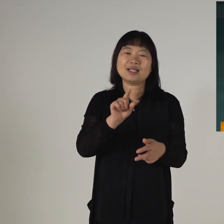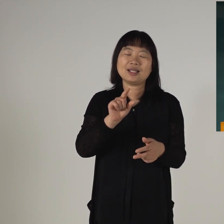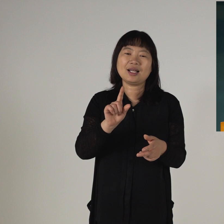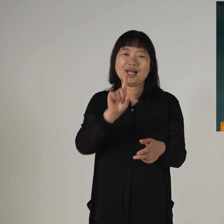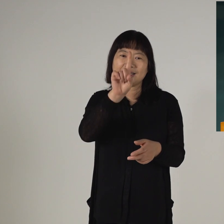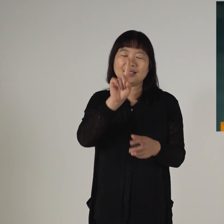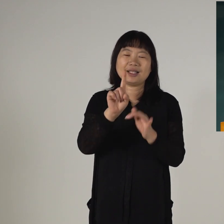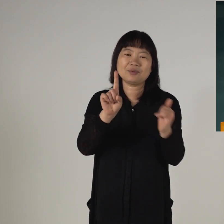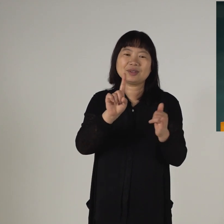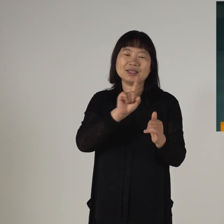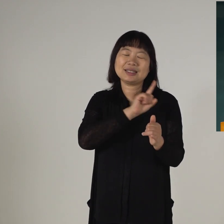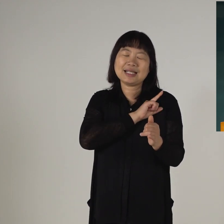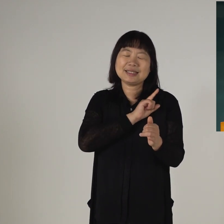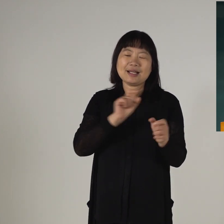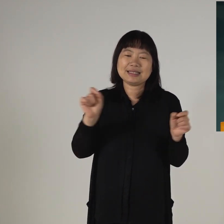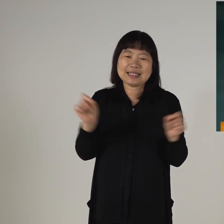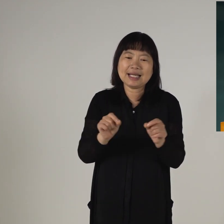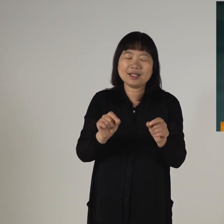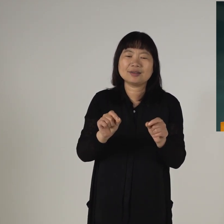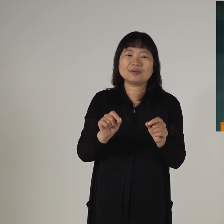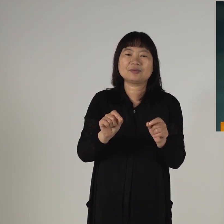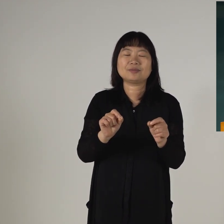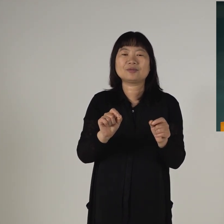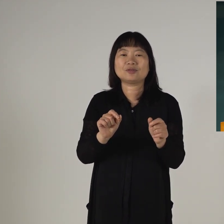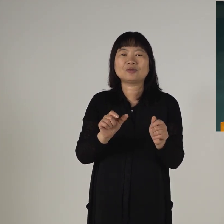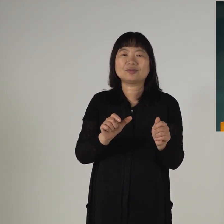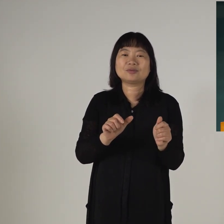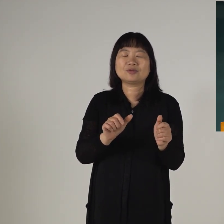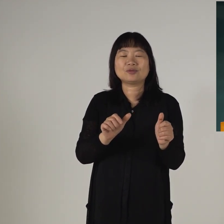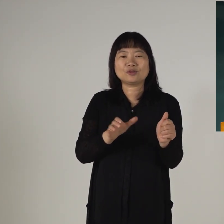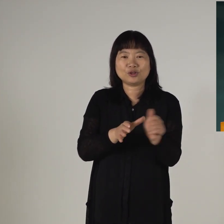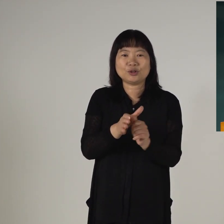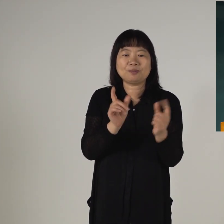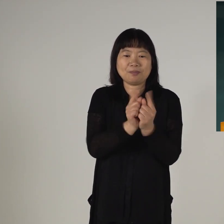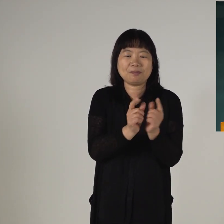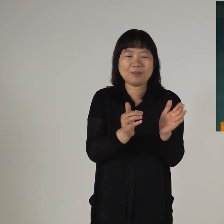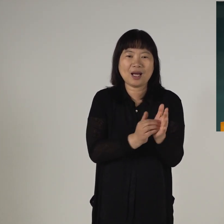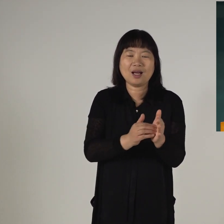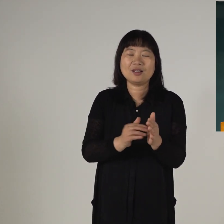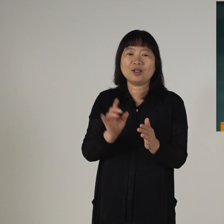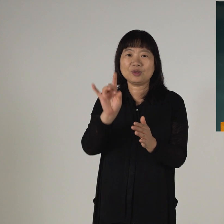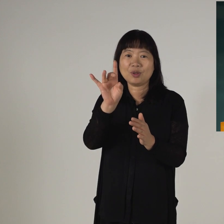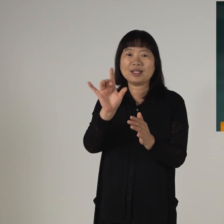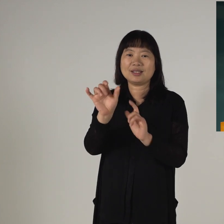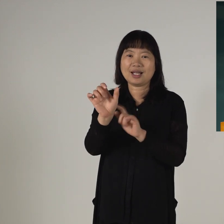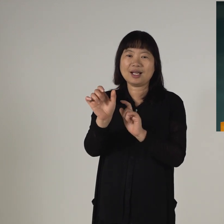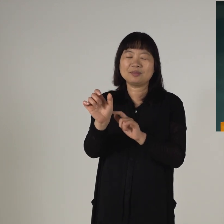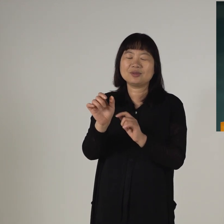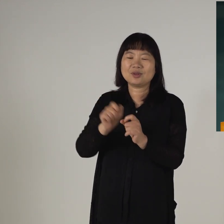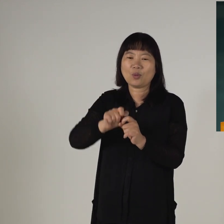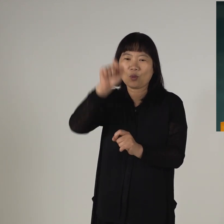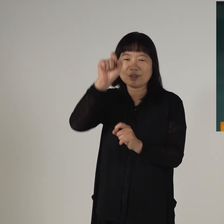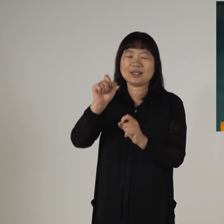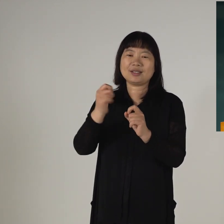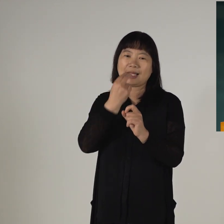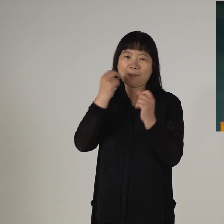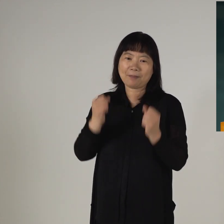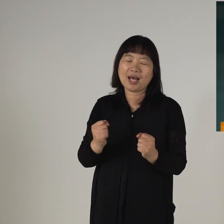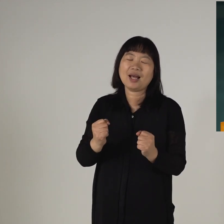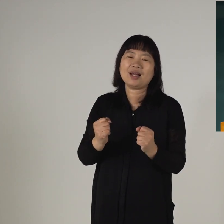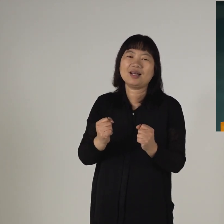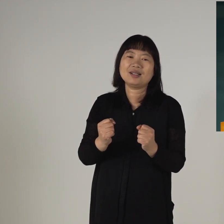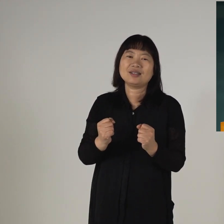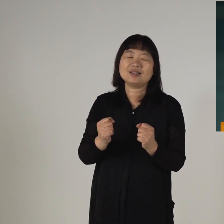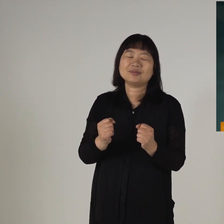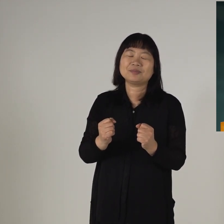하나는 아주 길게 오래 살아남아서 계시록을 포함한 글을 쓰게 되죠.